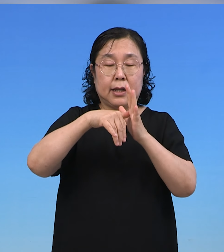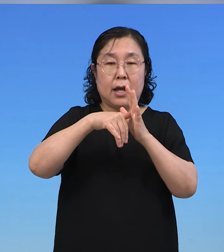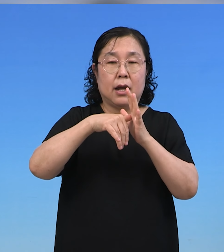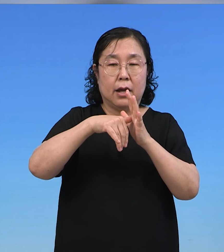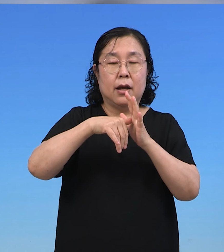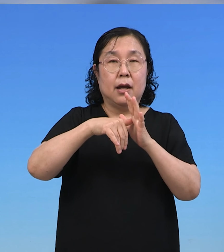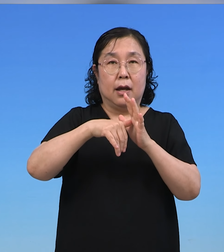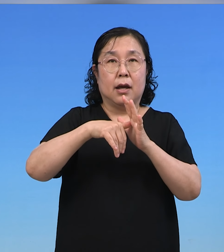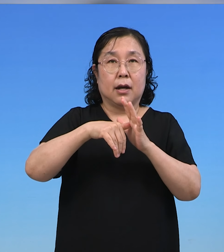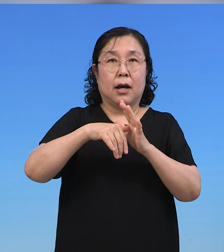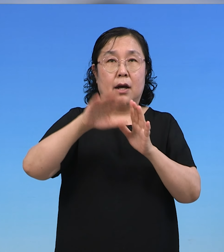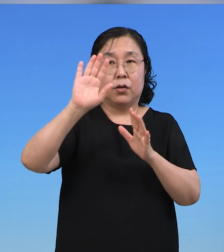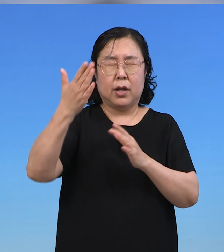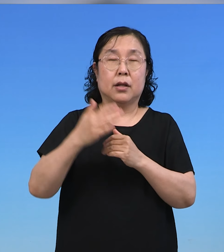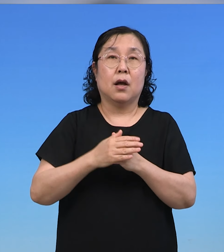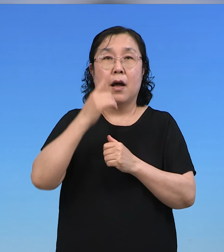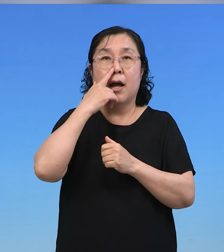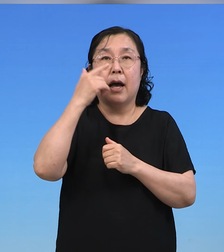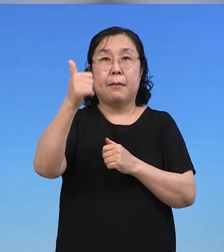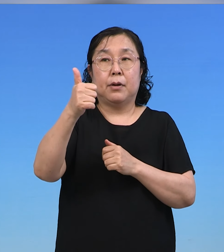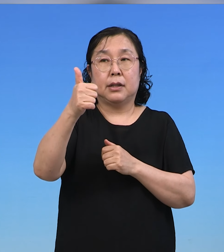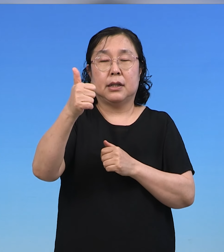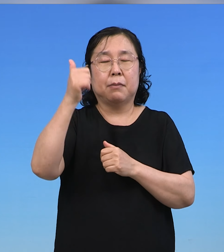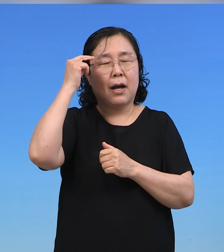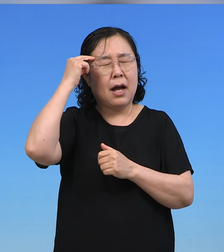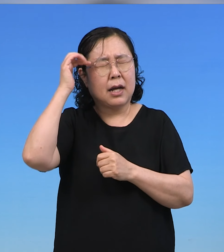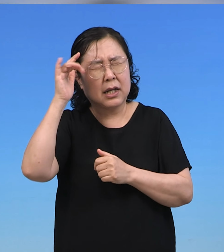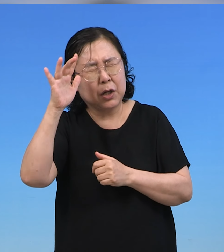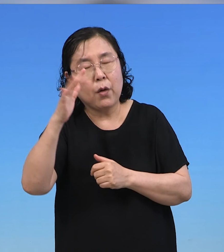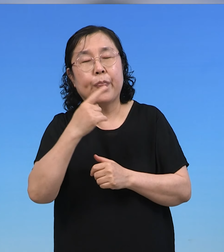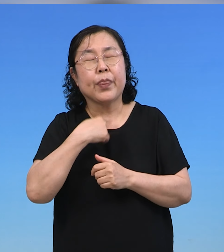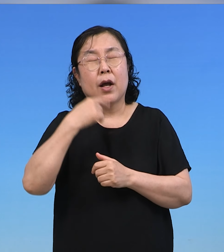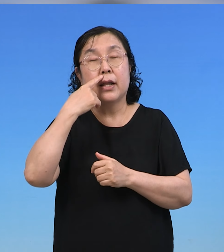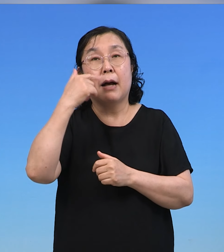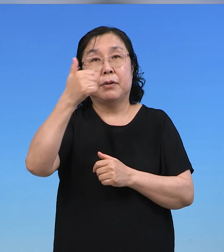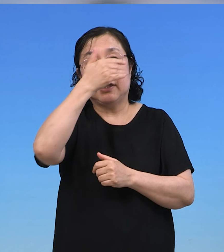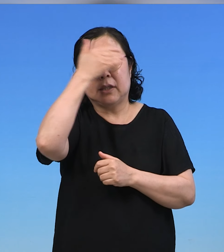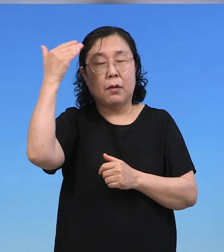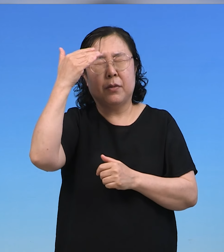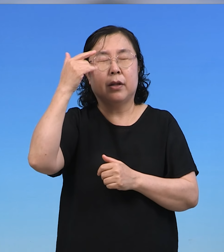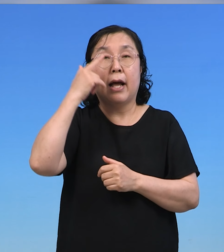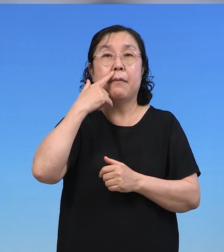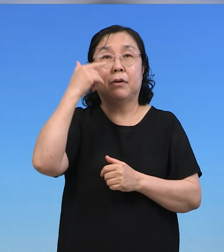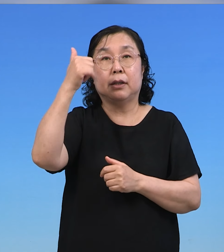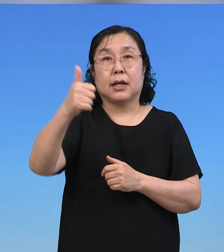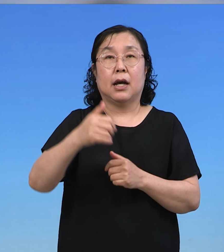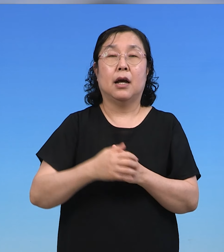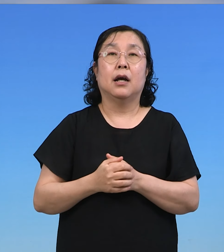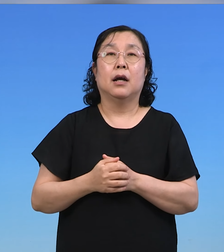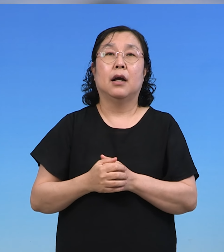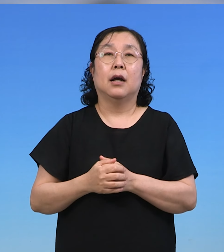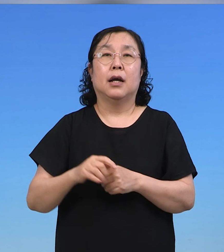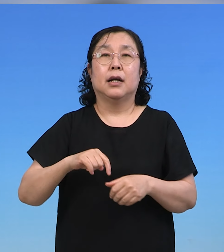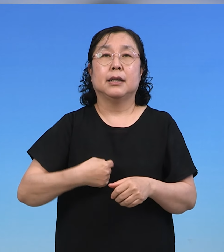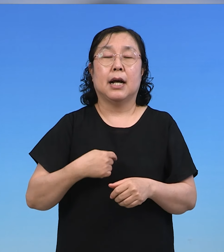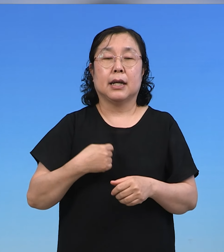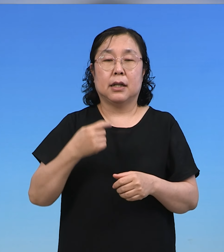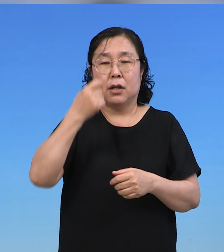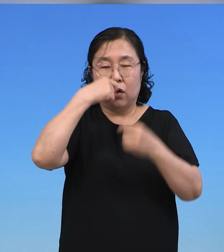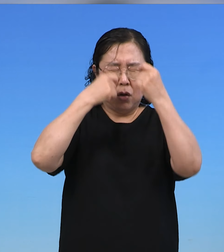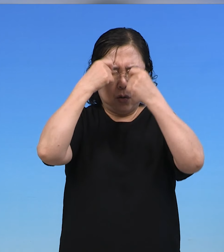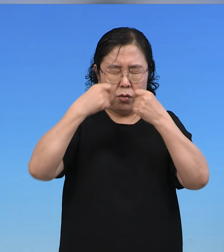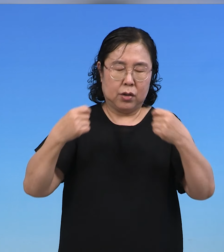거예요. 그리고 그 아버지, 그렇게 그리웠던 아버지가, 젊은 아버지가 이제